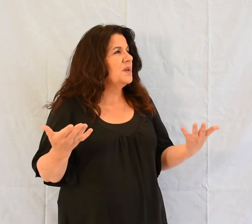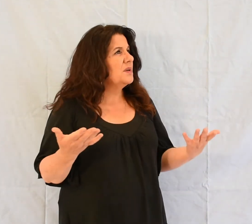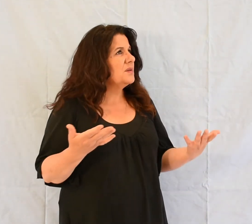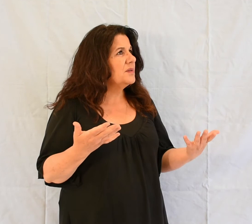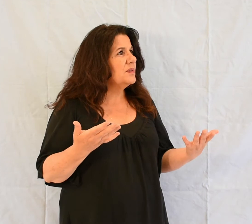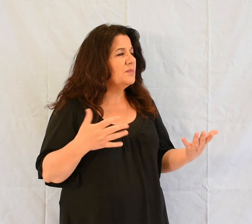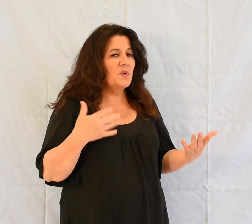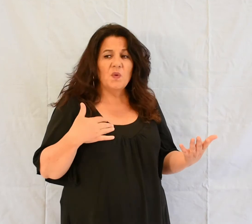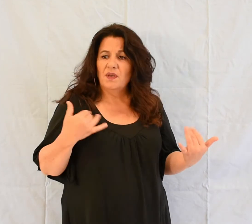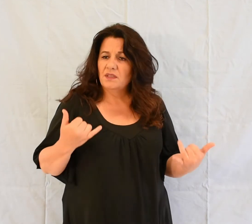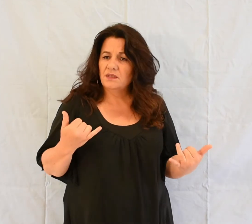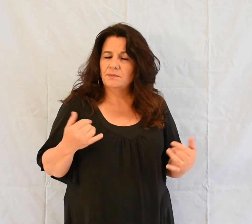Le Seigneur dit à Moïse: